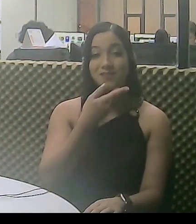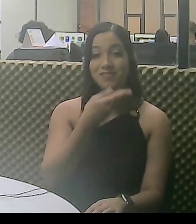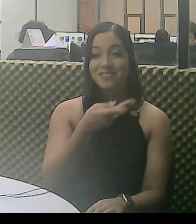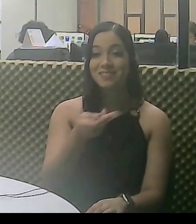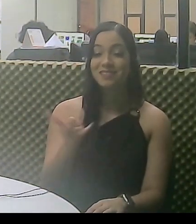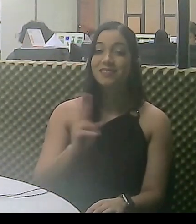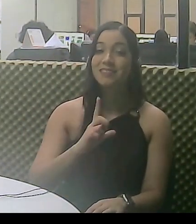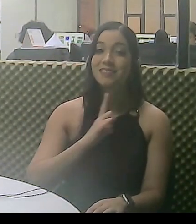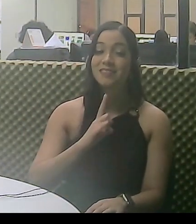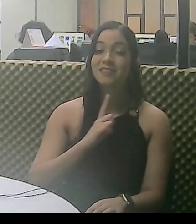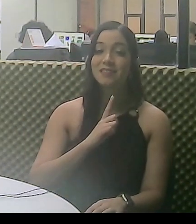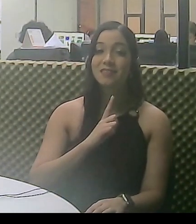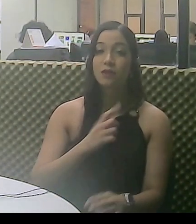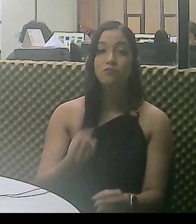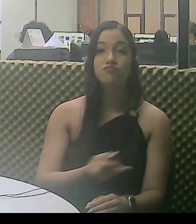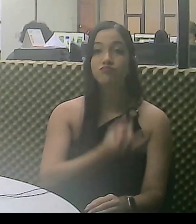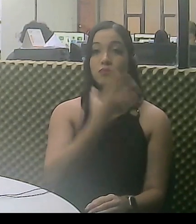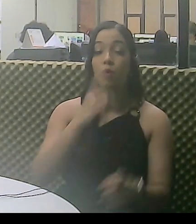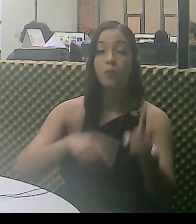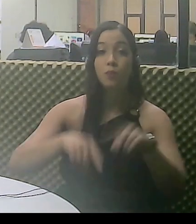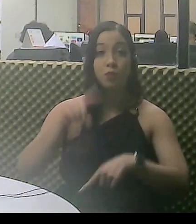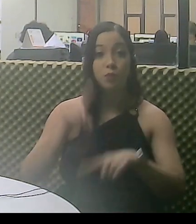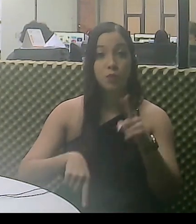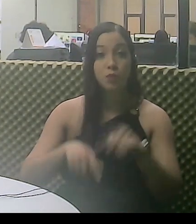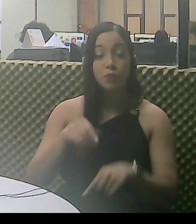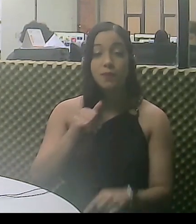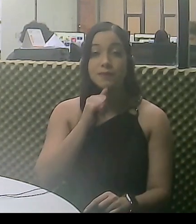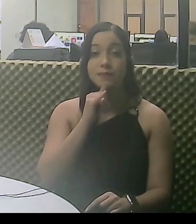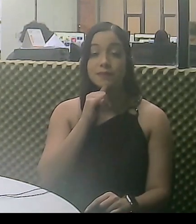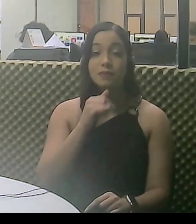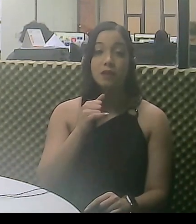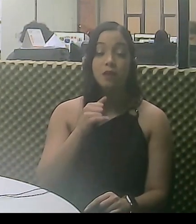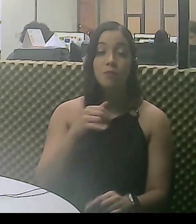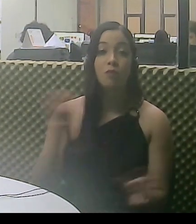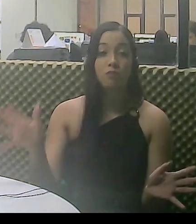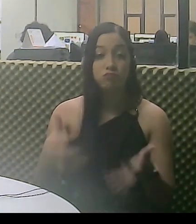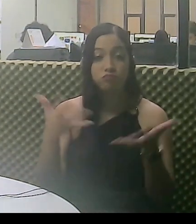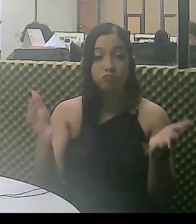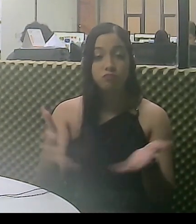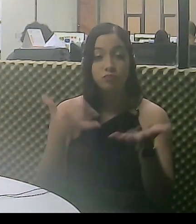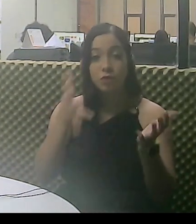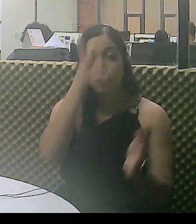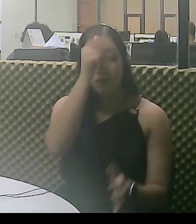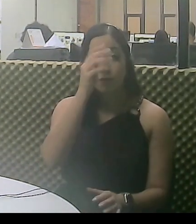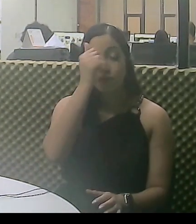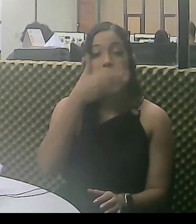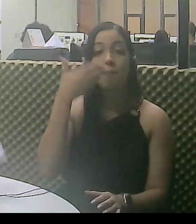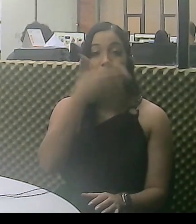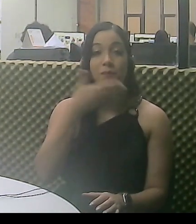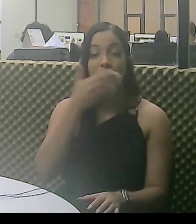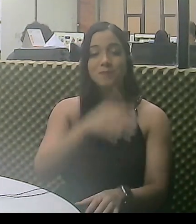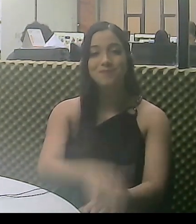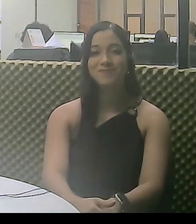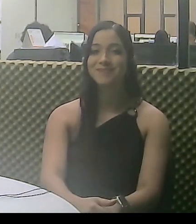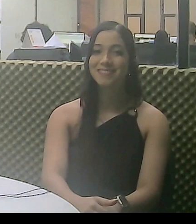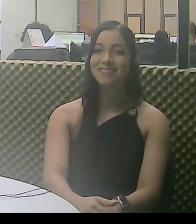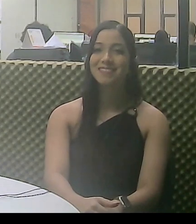visitantes encontram no local diversos produtos, entre os quais estão hortifruti granjeiros e quitandas.